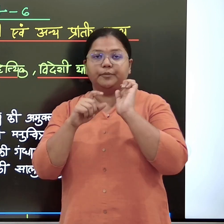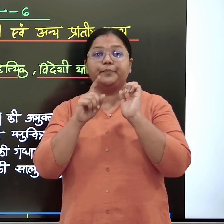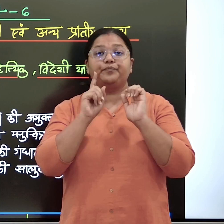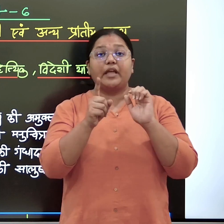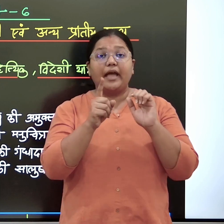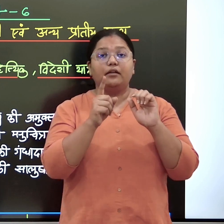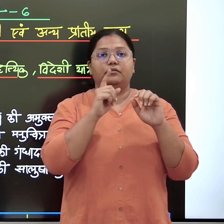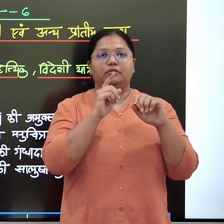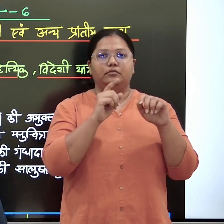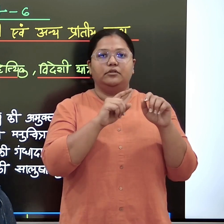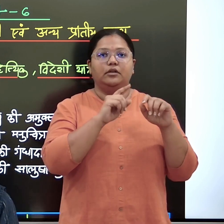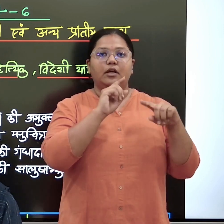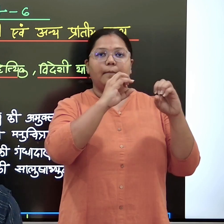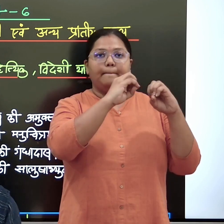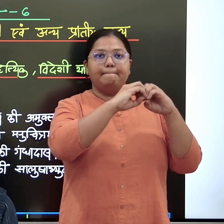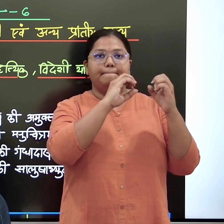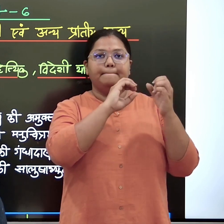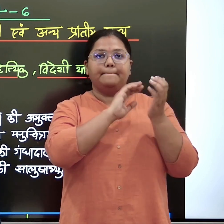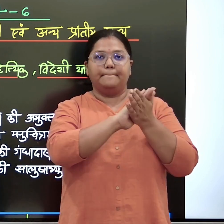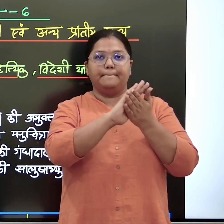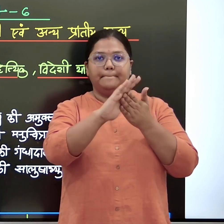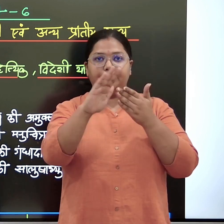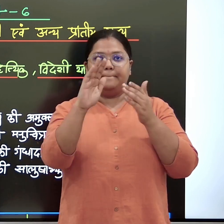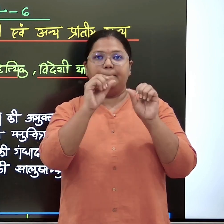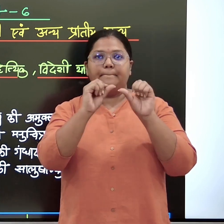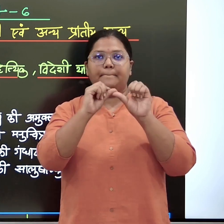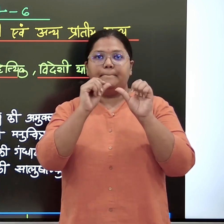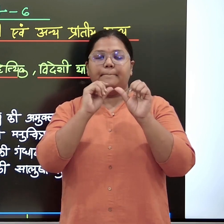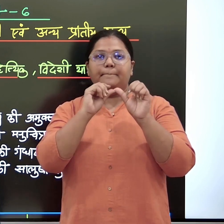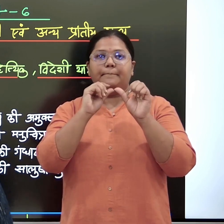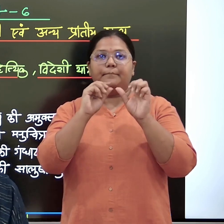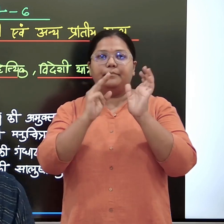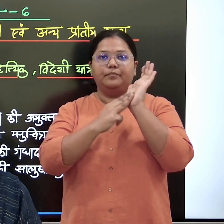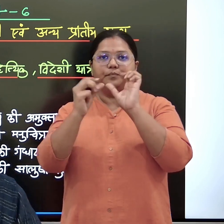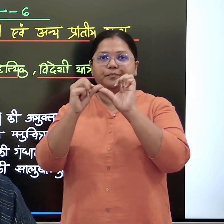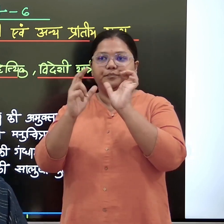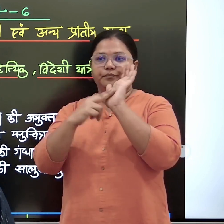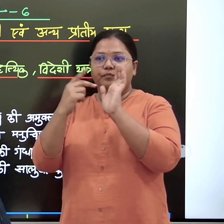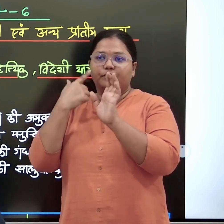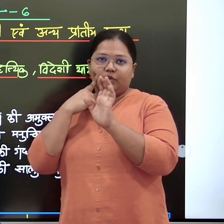लो, विजयनगर एवं बहमनी,